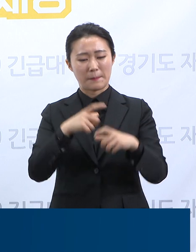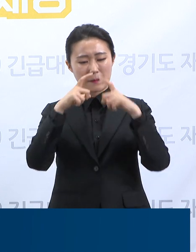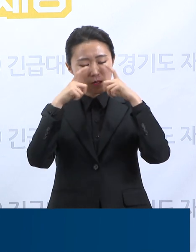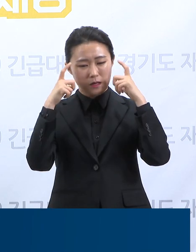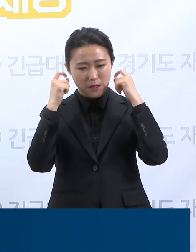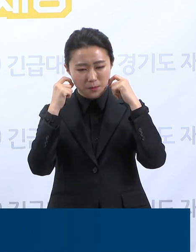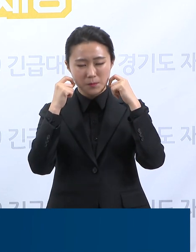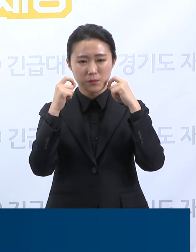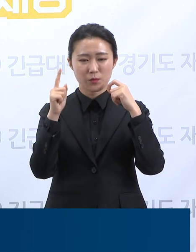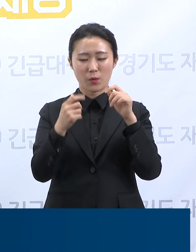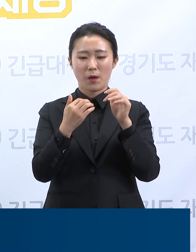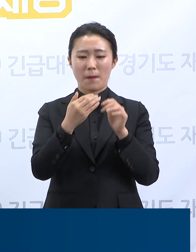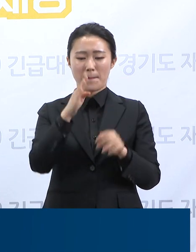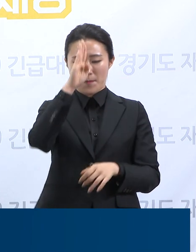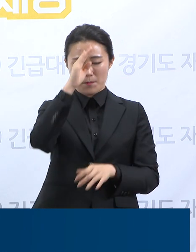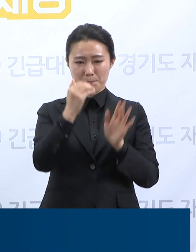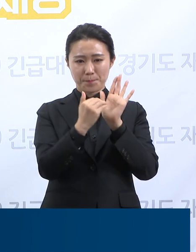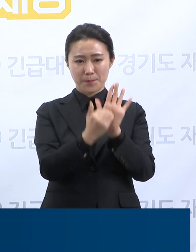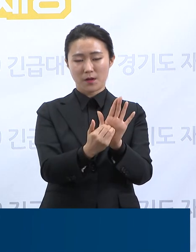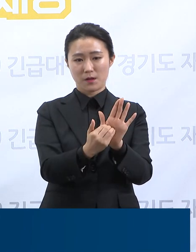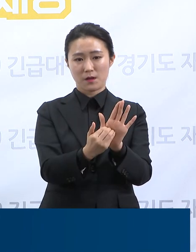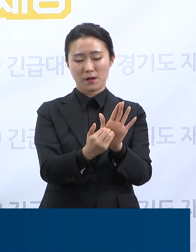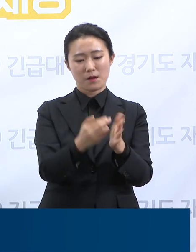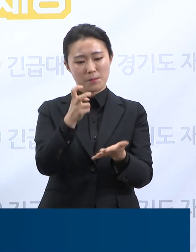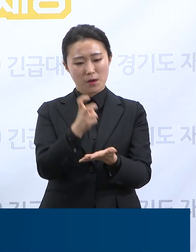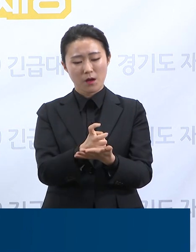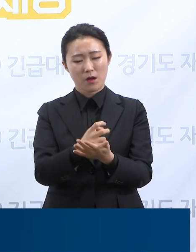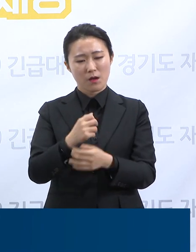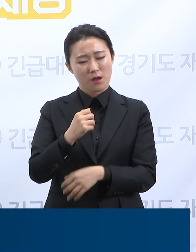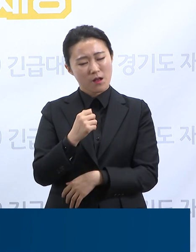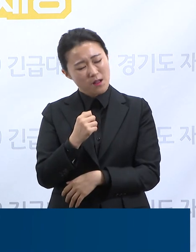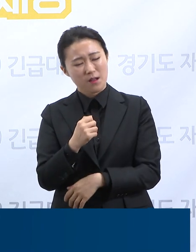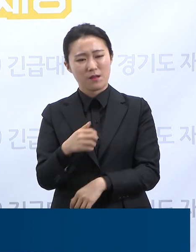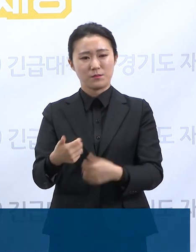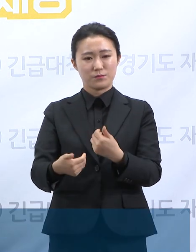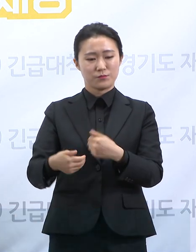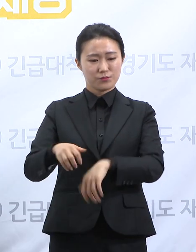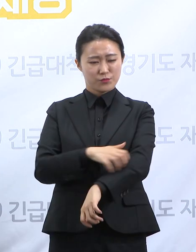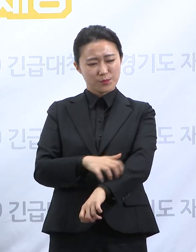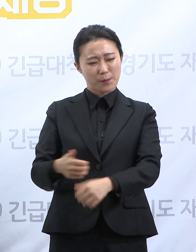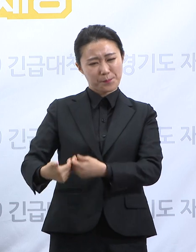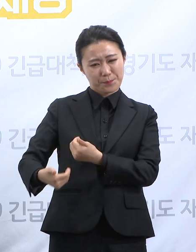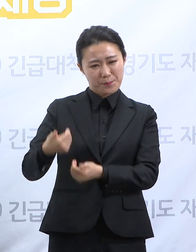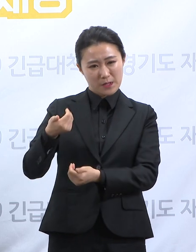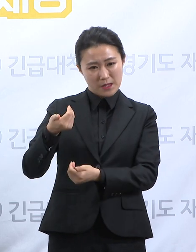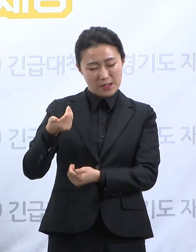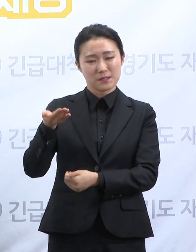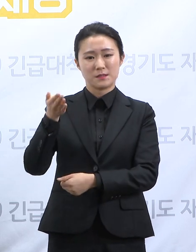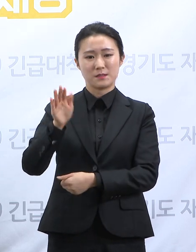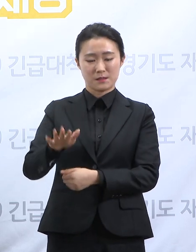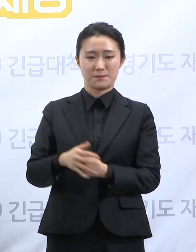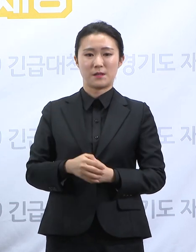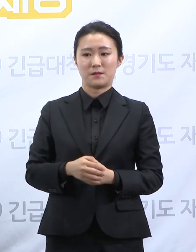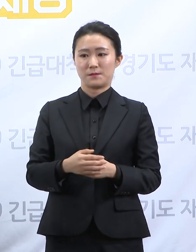불편하시고 힘드시겠지만 인내심을 가지고 꾸준히 방역수칙을 준수해 주시길 거듭 당부드립니다. 감사합니다.